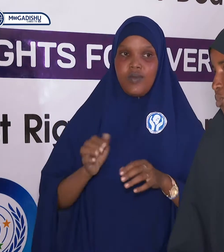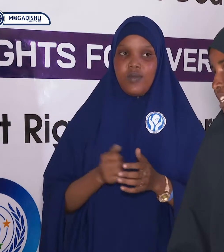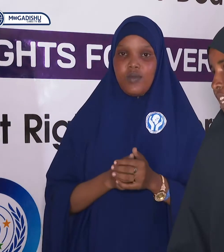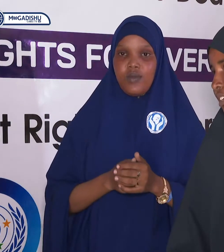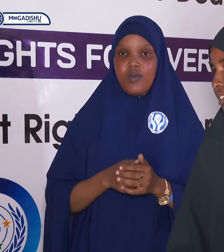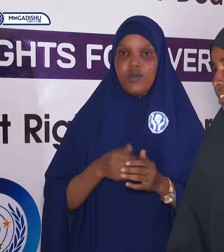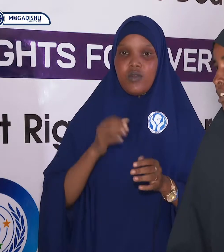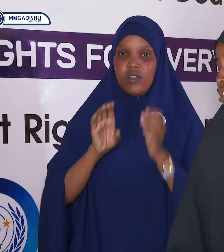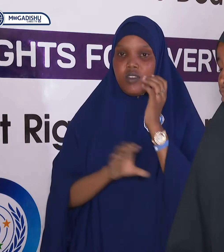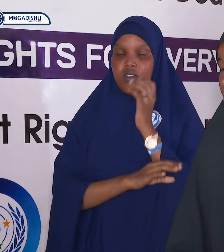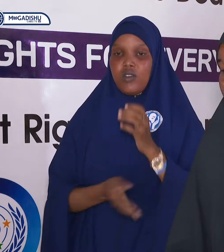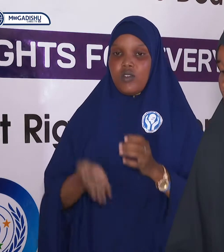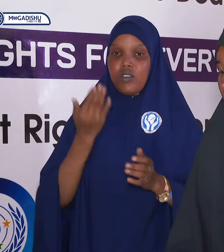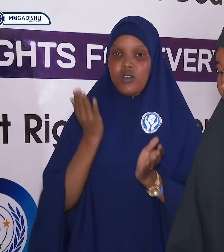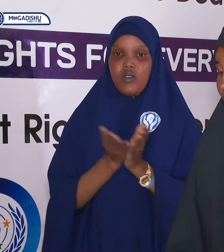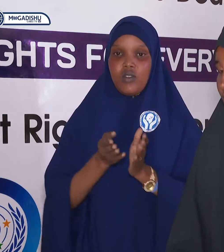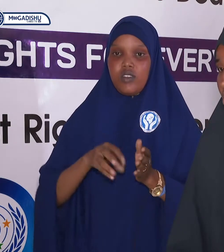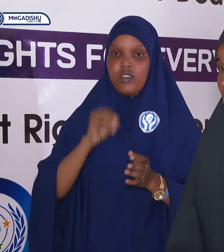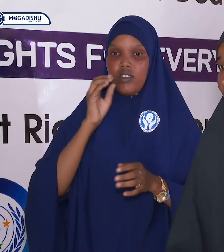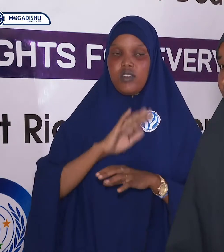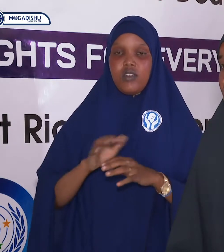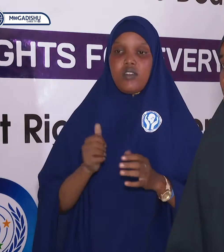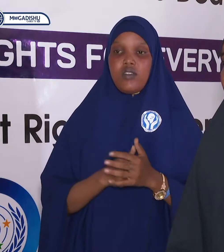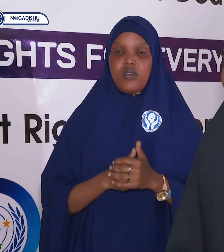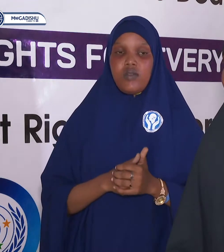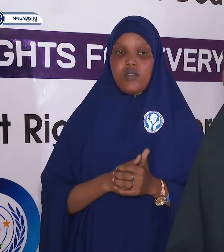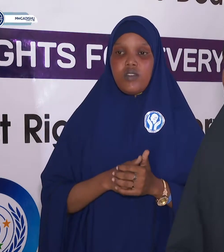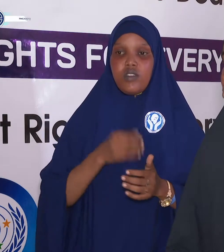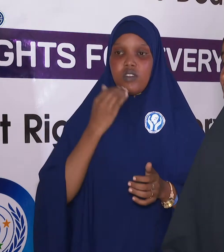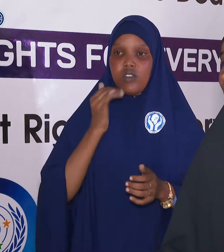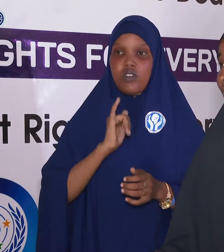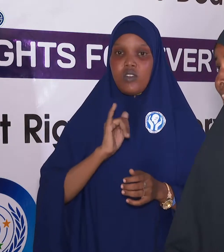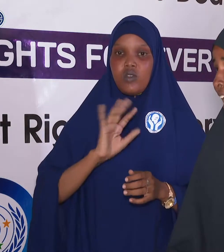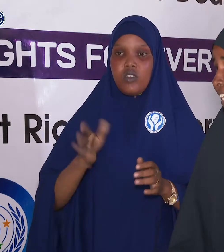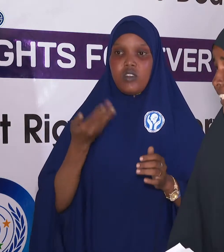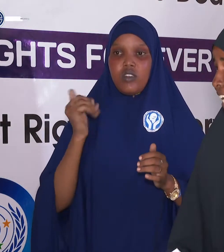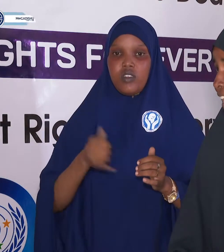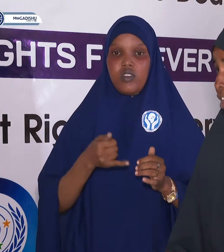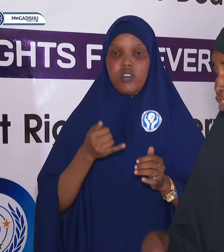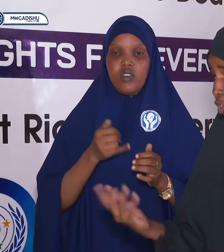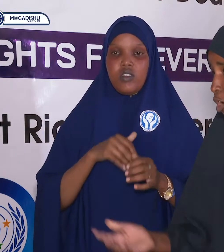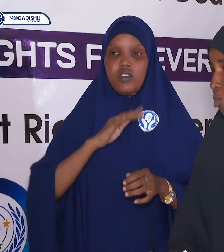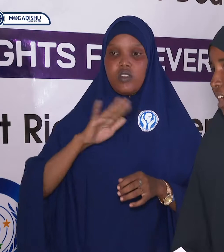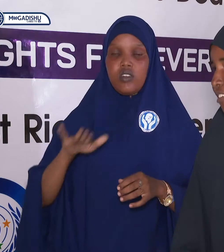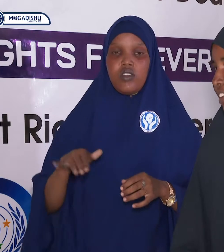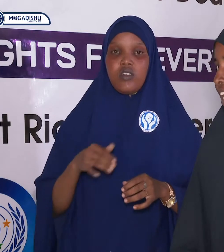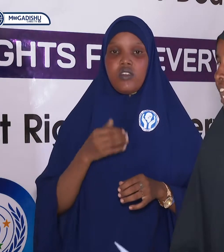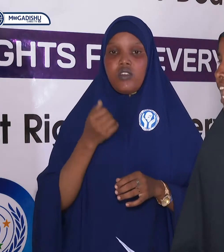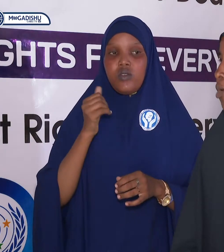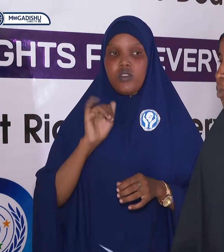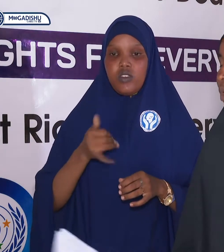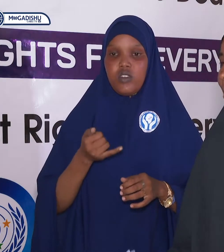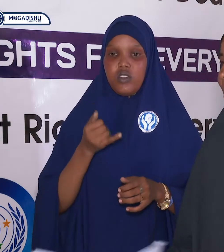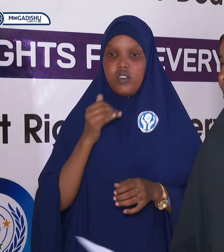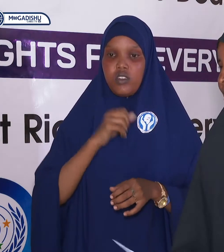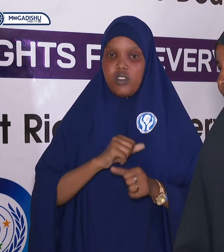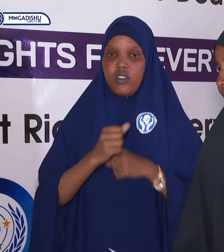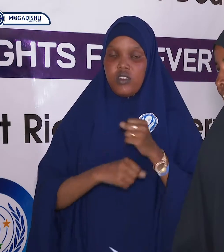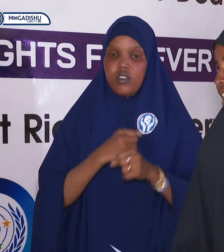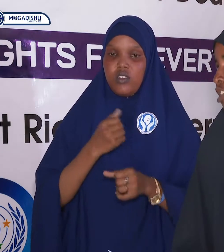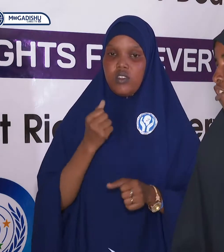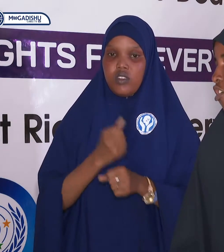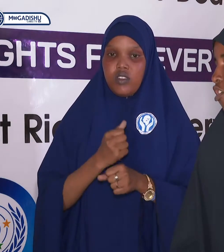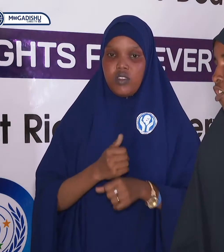jirjirin wax dugsiya sidoo kaleeto waxaa jiro arday kuwa da'di shaqada kor u dhaafay ee aan weli waxba